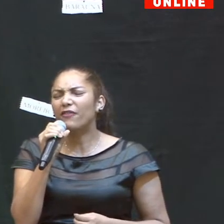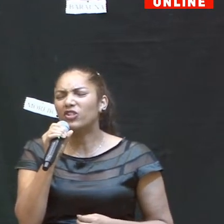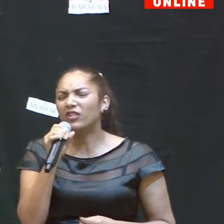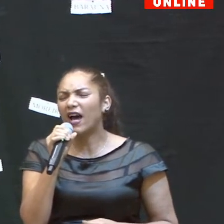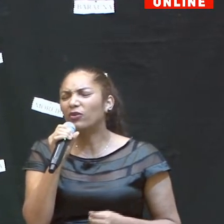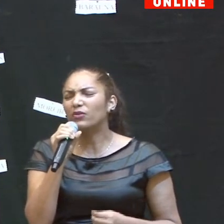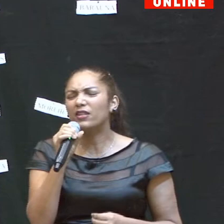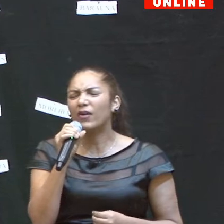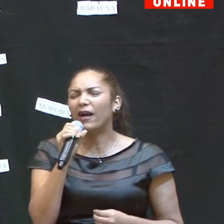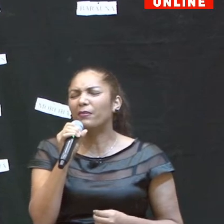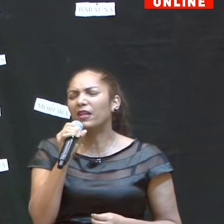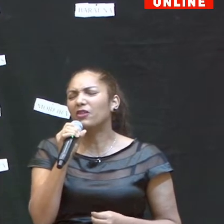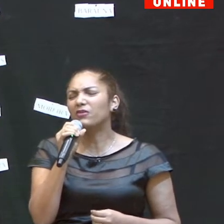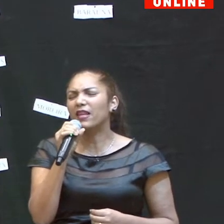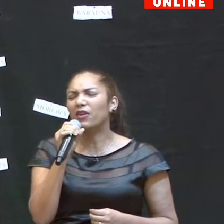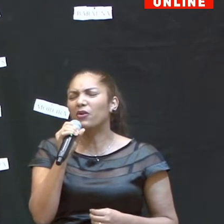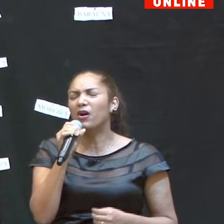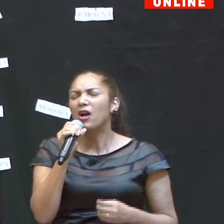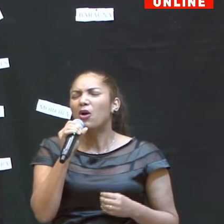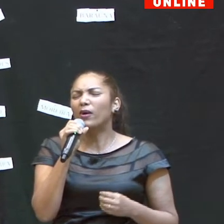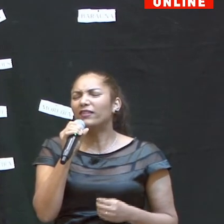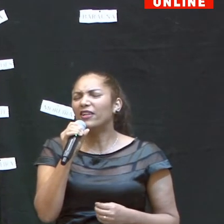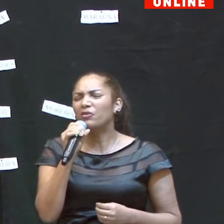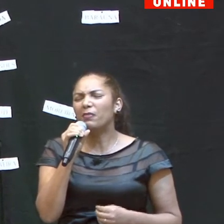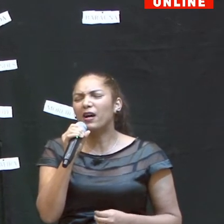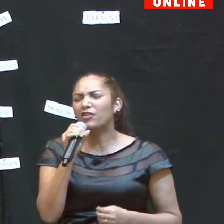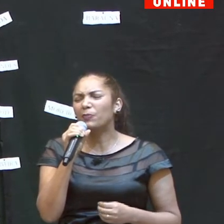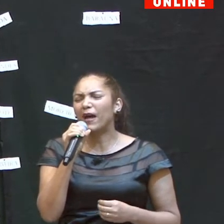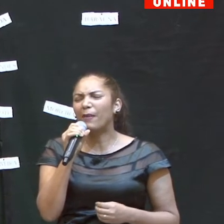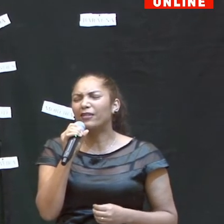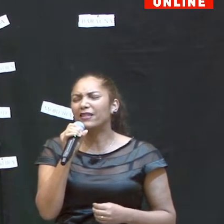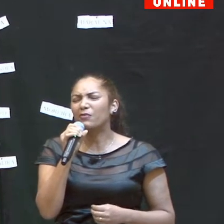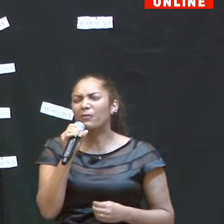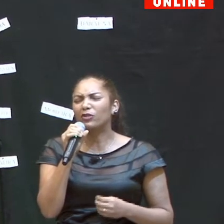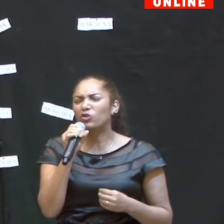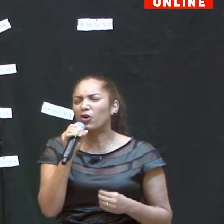se afastaram do seu caminho, Senhor. Quantas